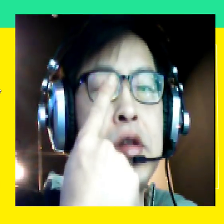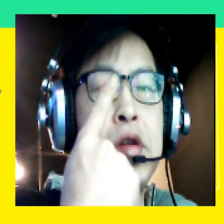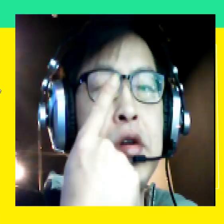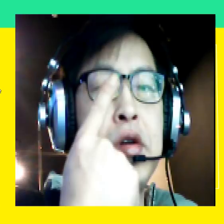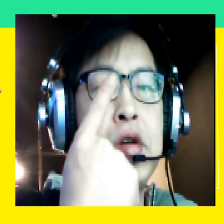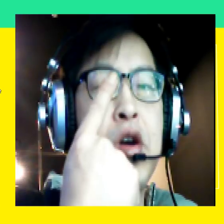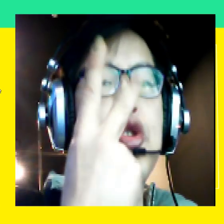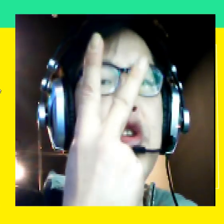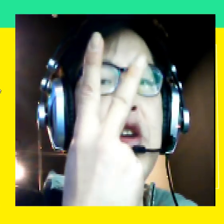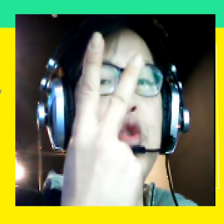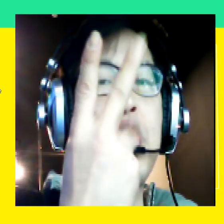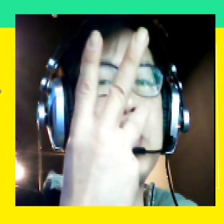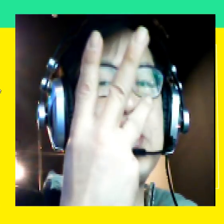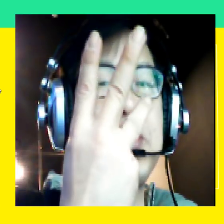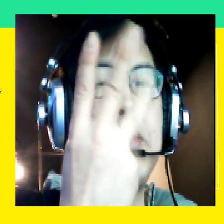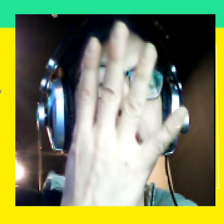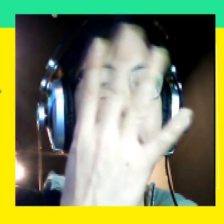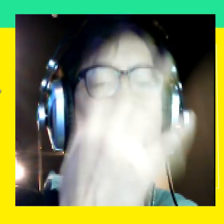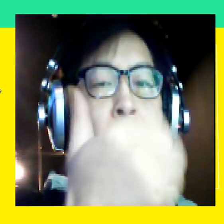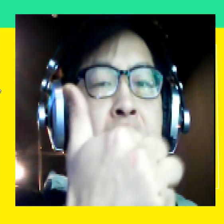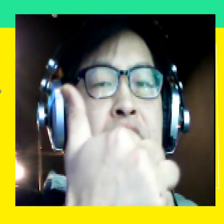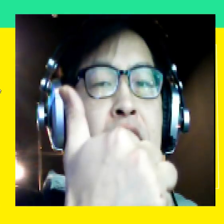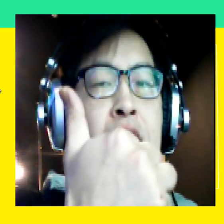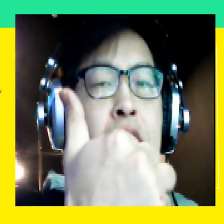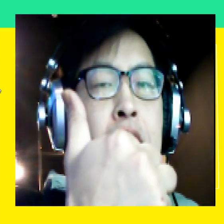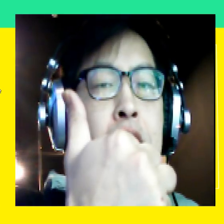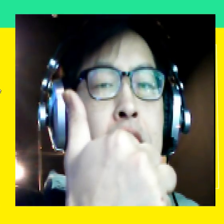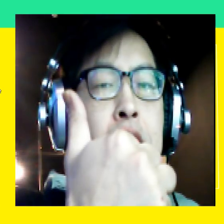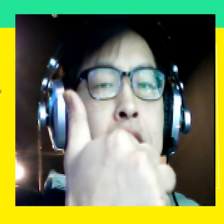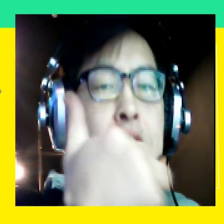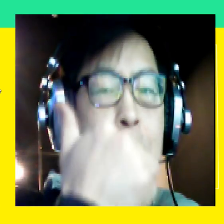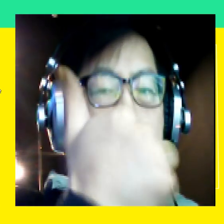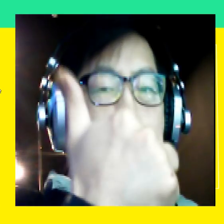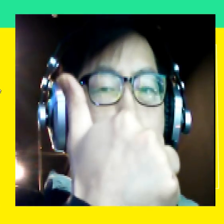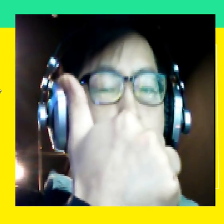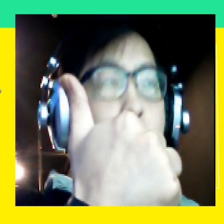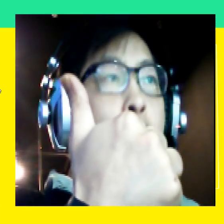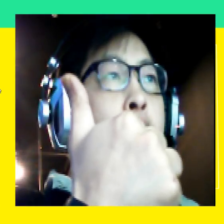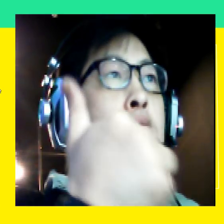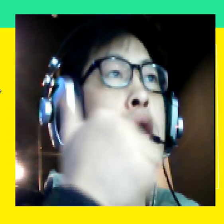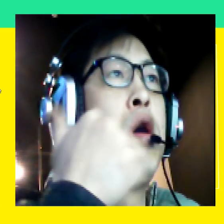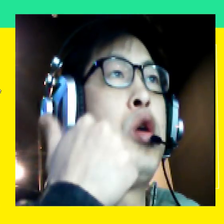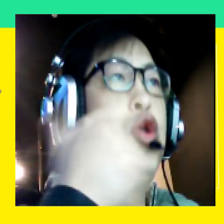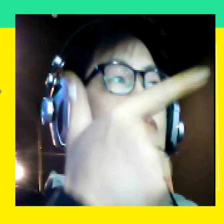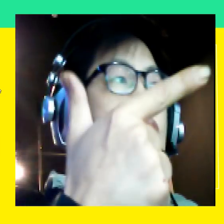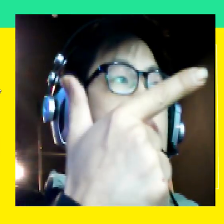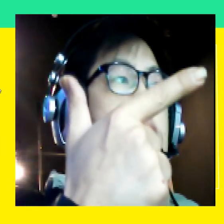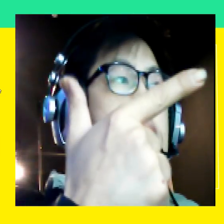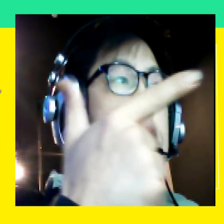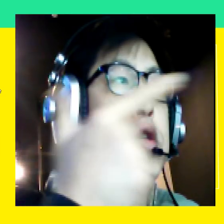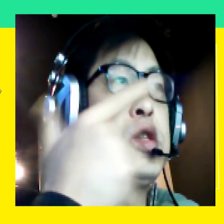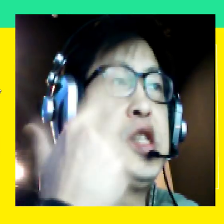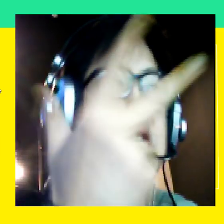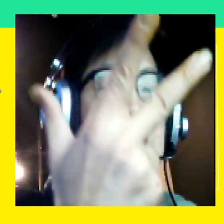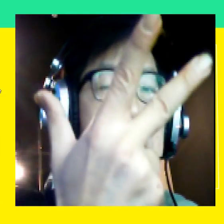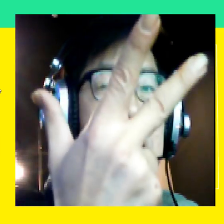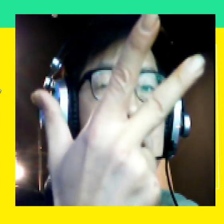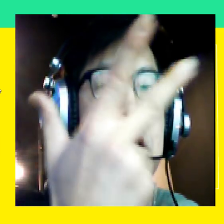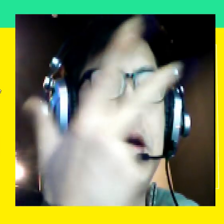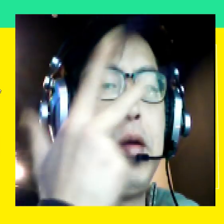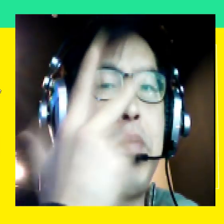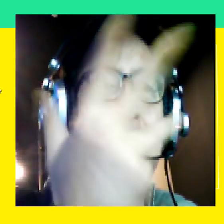4까지는 권총연하고 똑같죠. 5에서 5, 6,